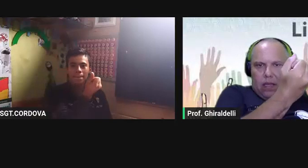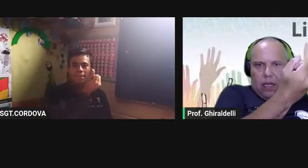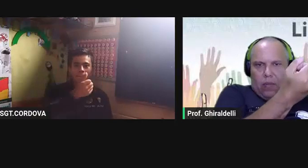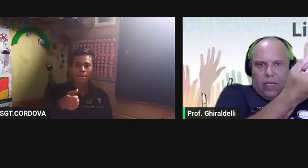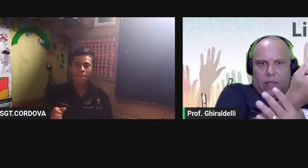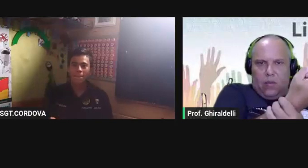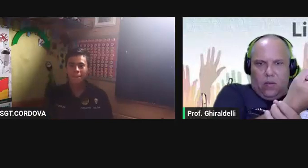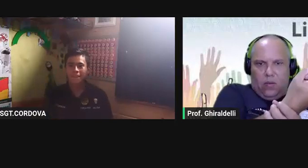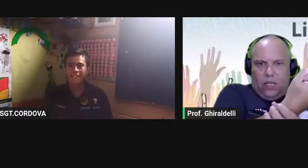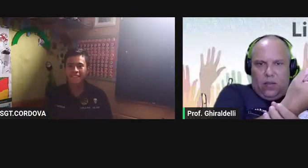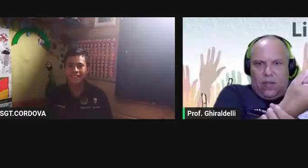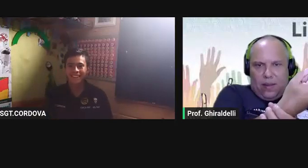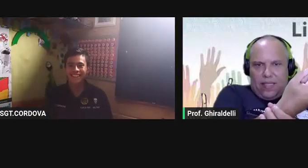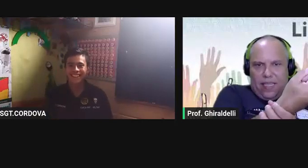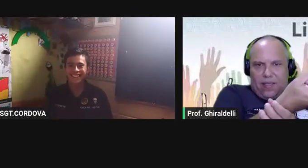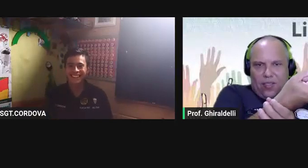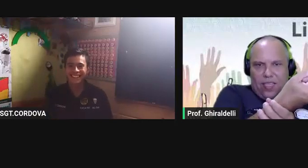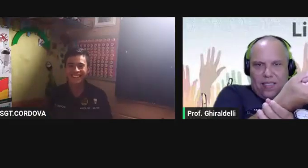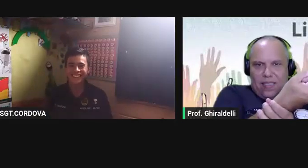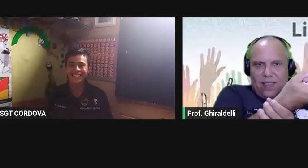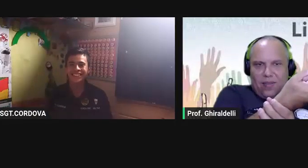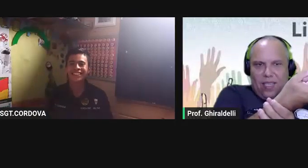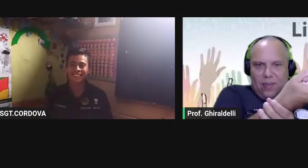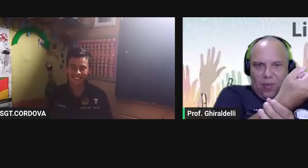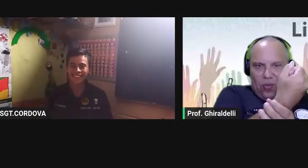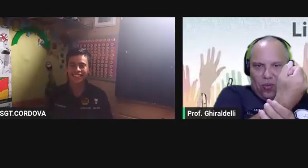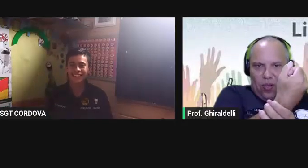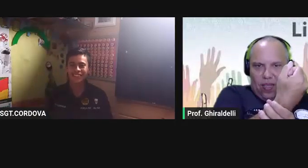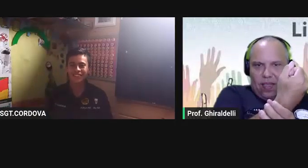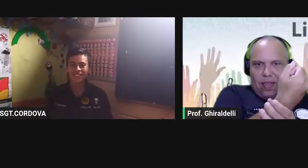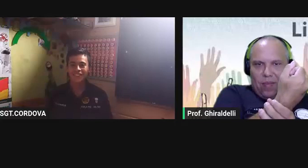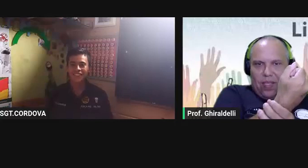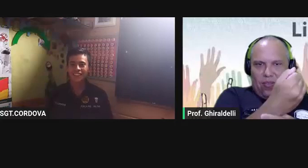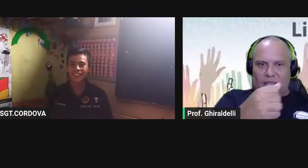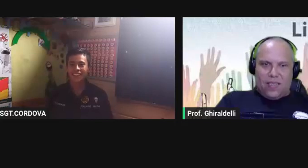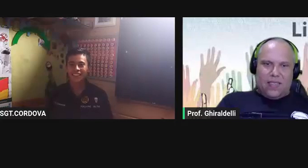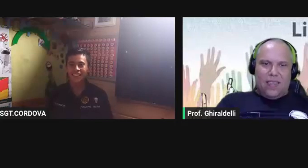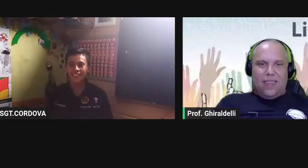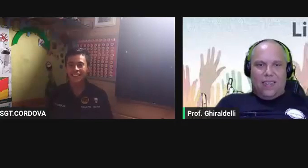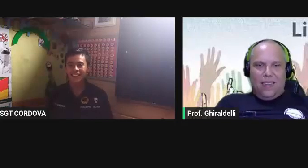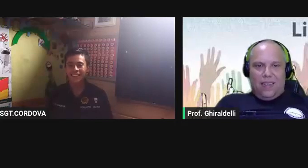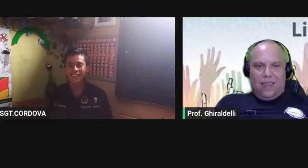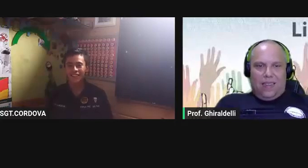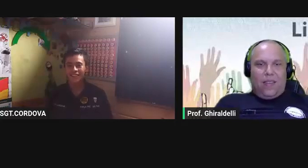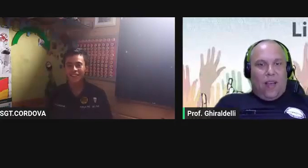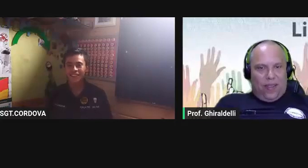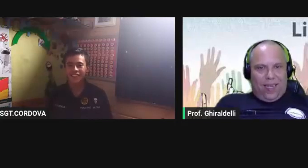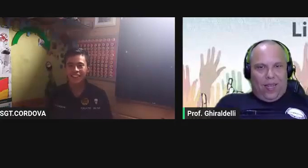Então, mas eu não consigo. Ai, mas é isso, 6. O 6 meio churuca, mas é um 6. E vai fazendo aí junto